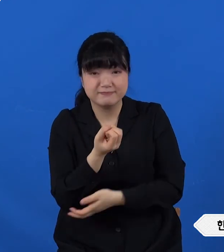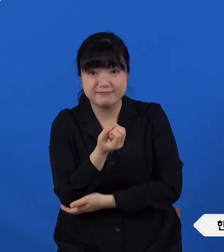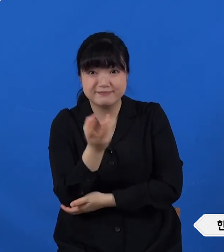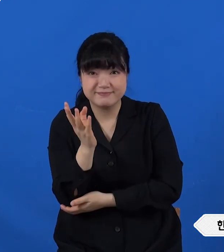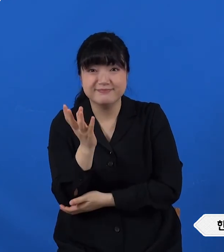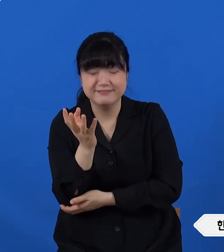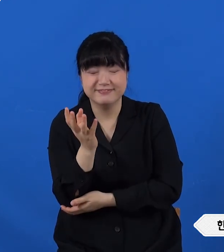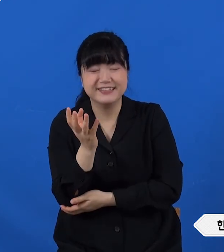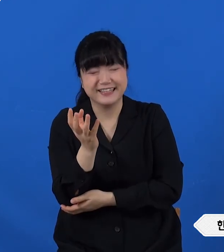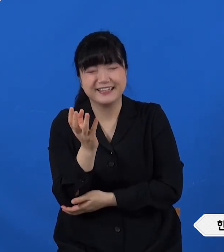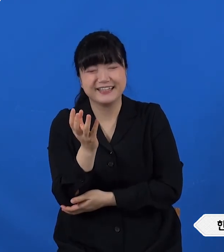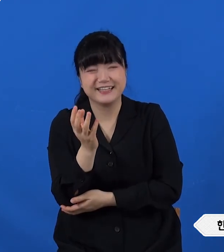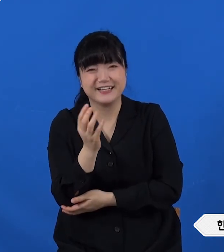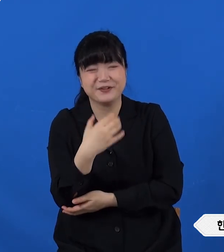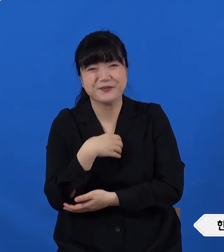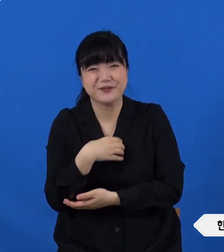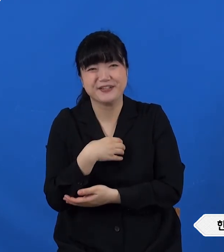벗어났지요.